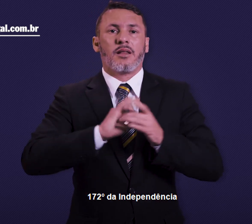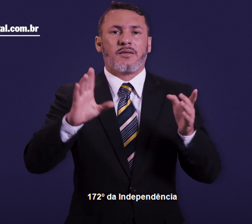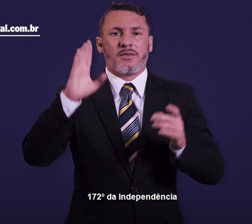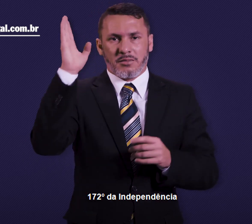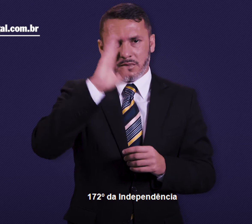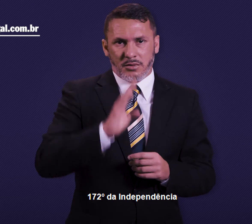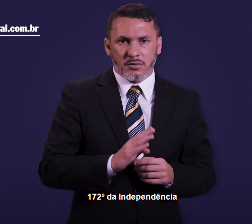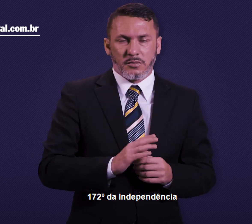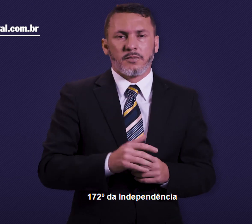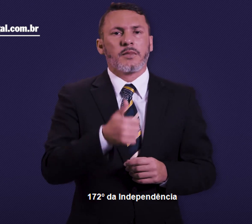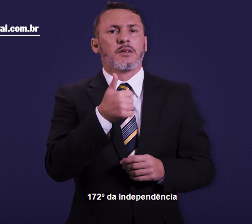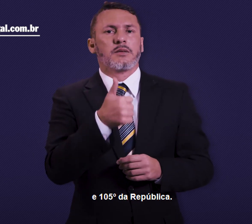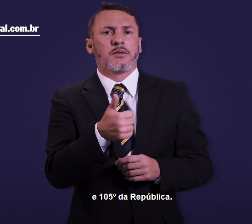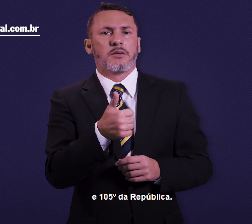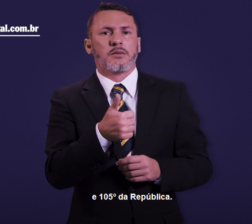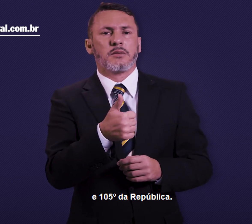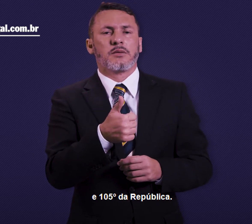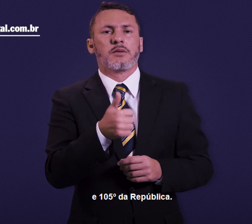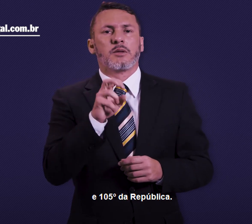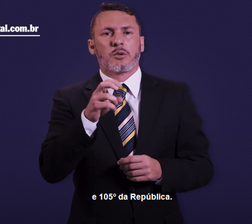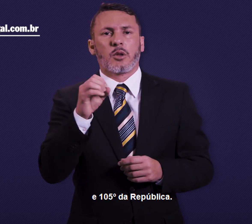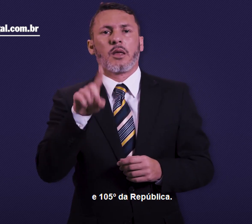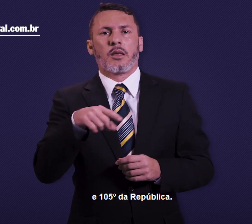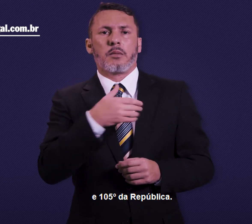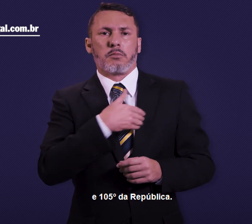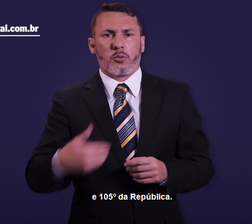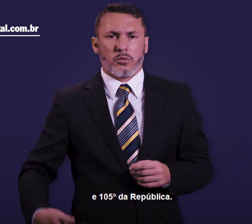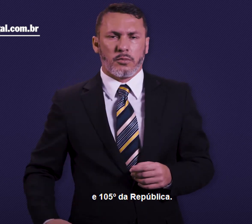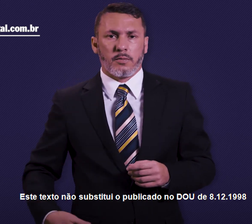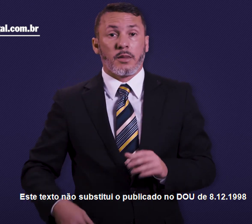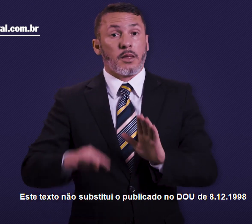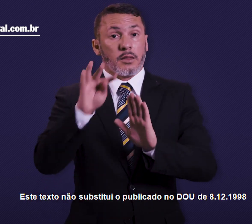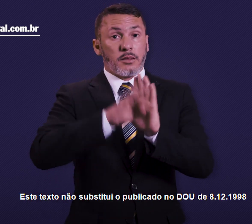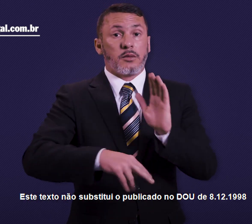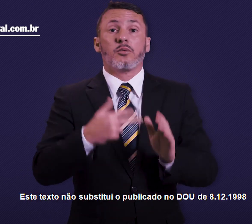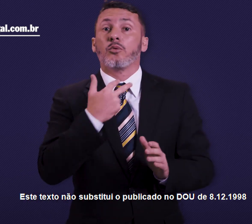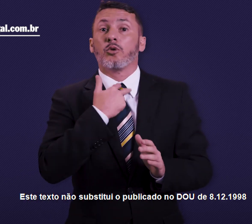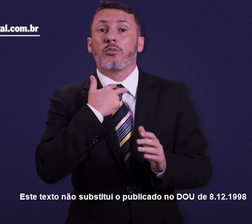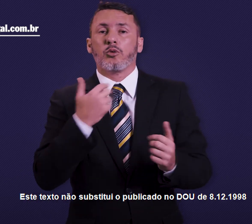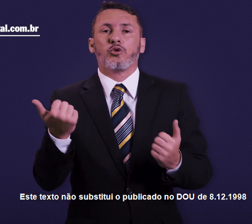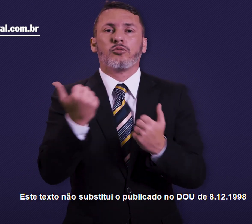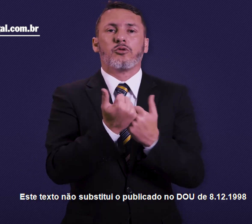172º da Independência e 105º da República. Este texto não substitui o